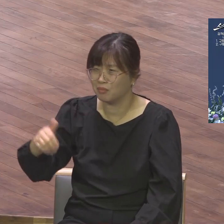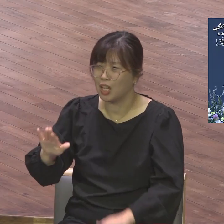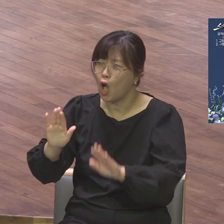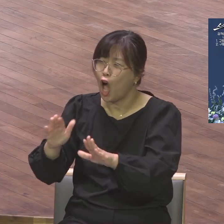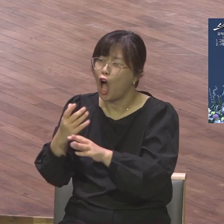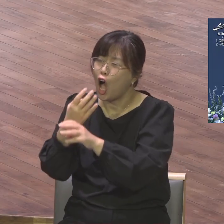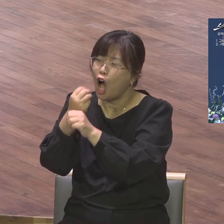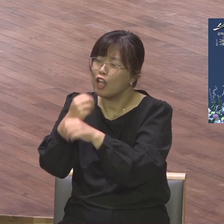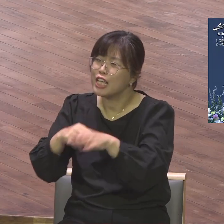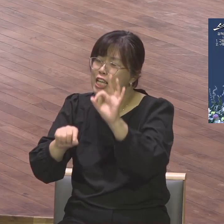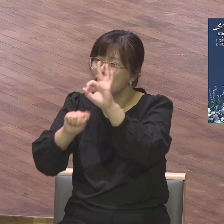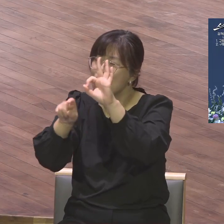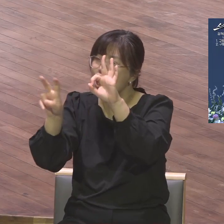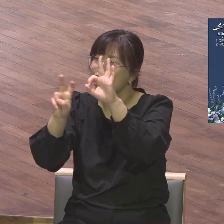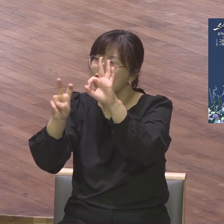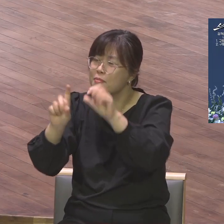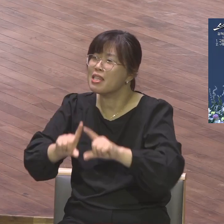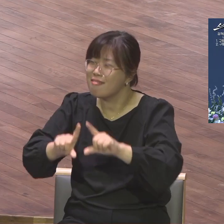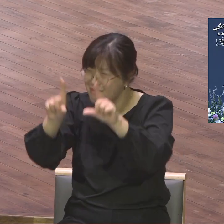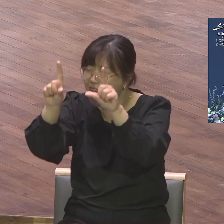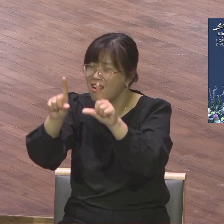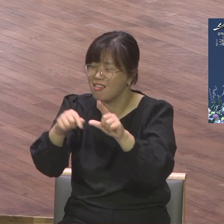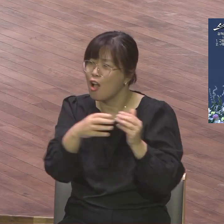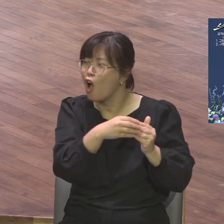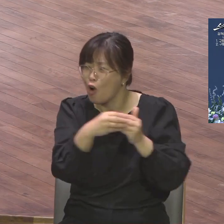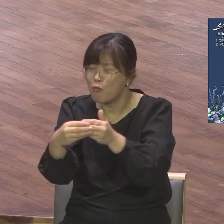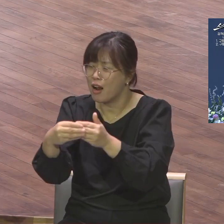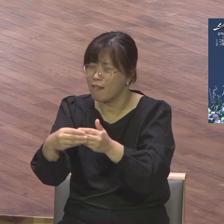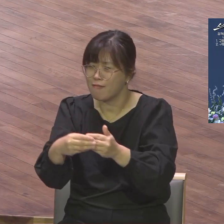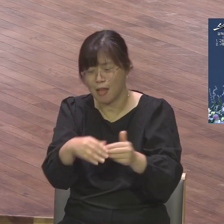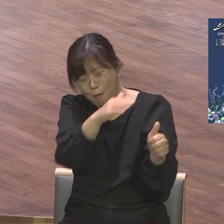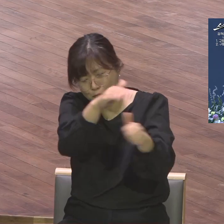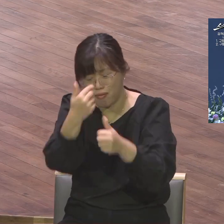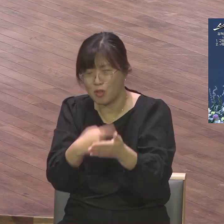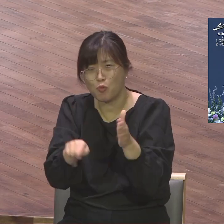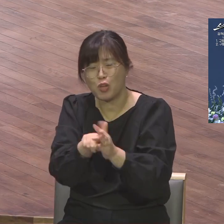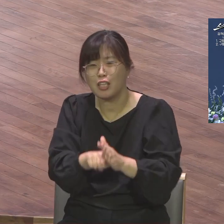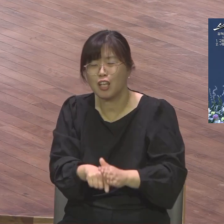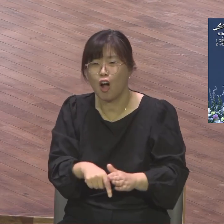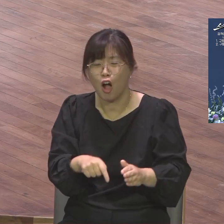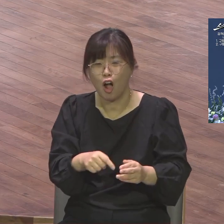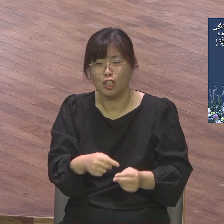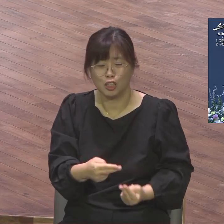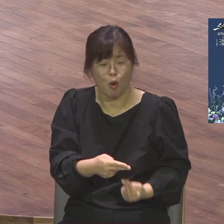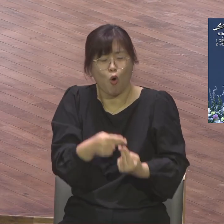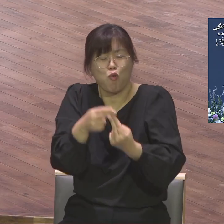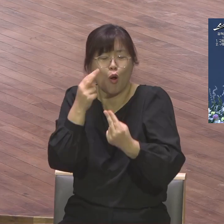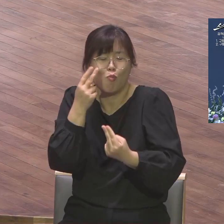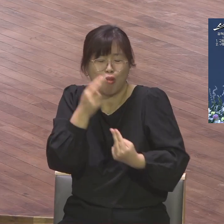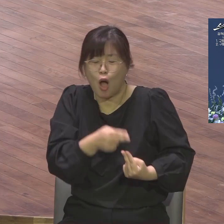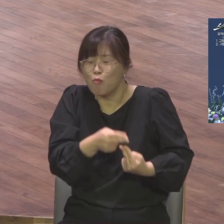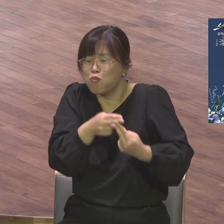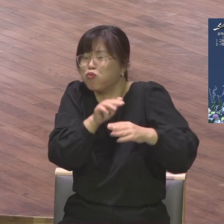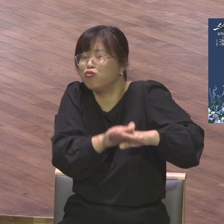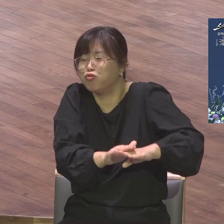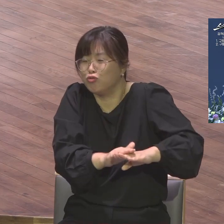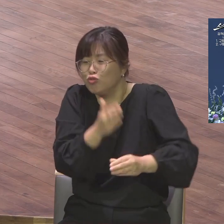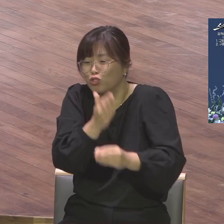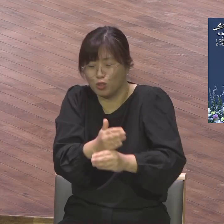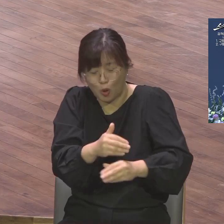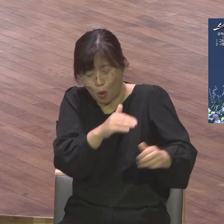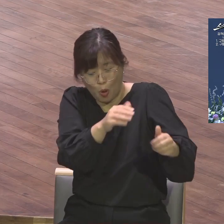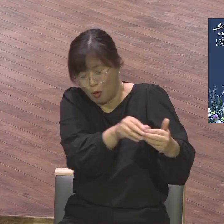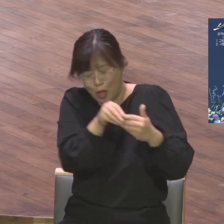여러분 삶 속에 구원의 감격이 흘러넘쳐서 그 감격을